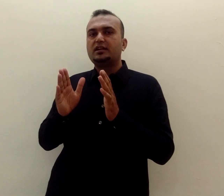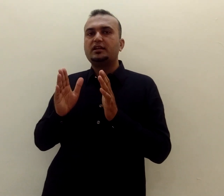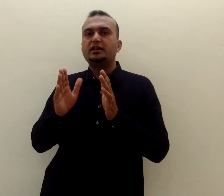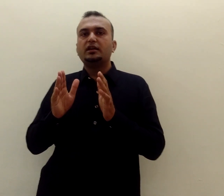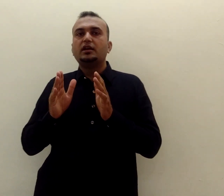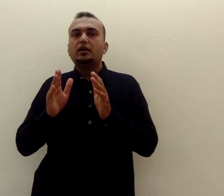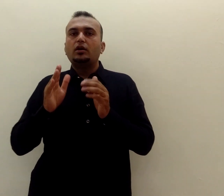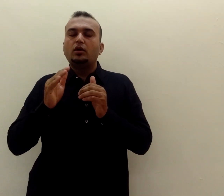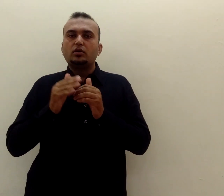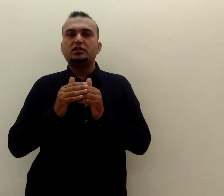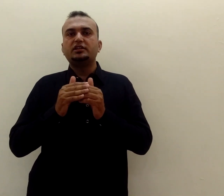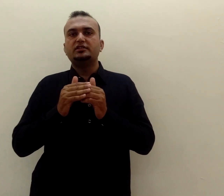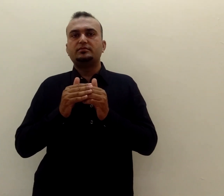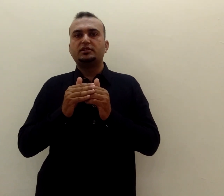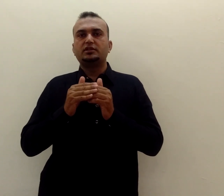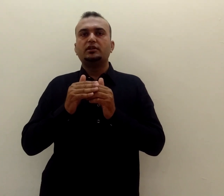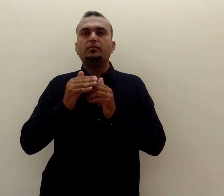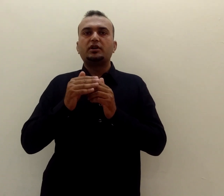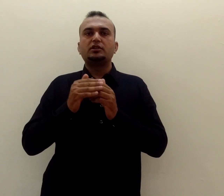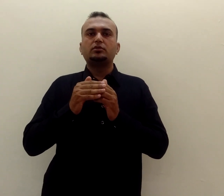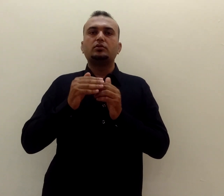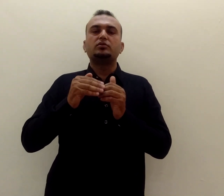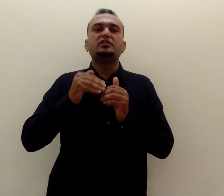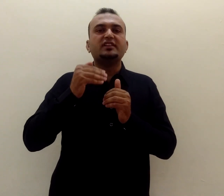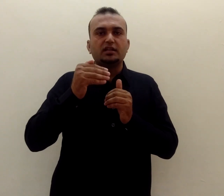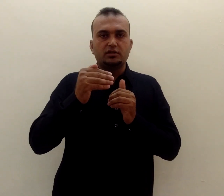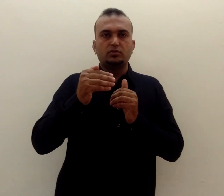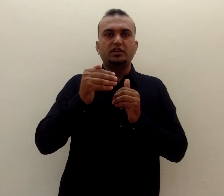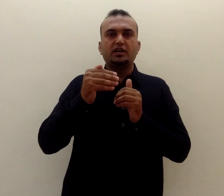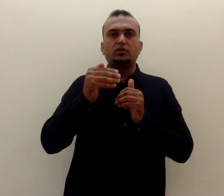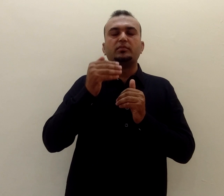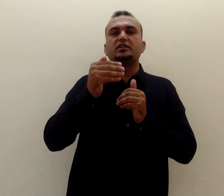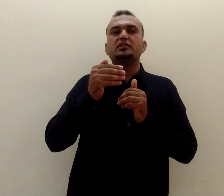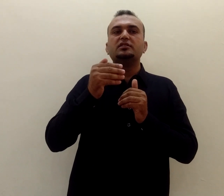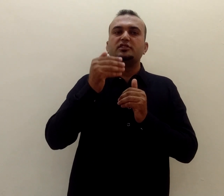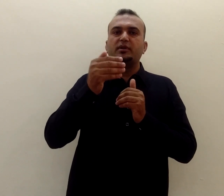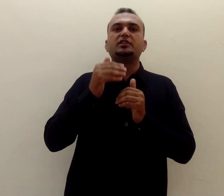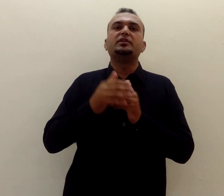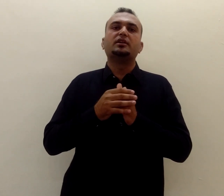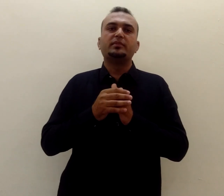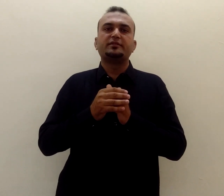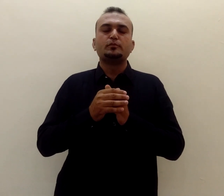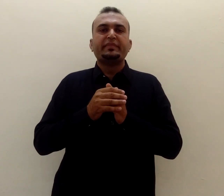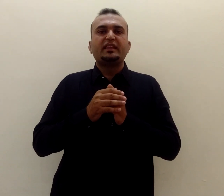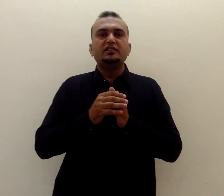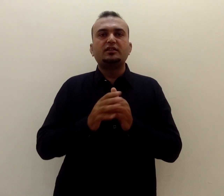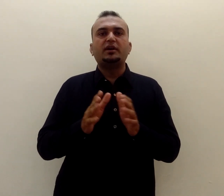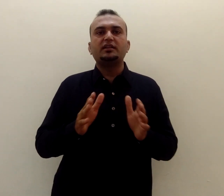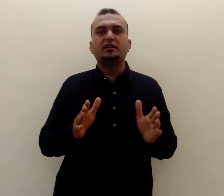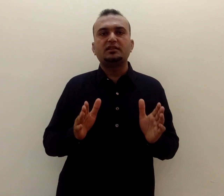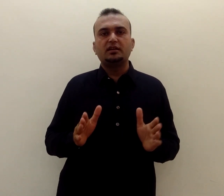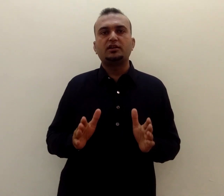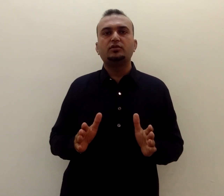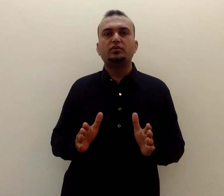ताला ने औरत की नस्बत मर्द को कुछ ज़्यादा शोर दिया और मर्द जज्बाती भी काम है। इसके बाद अल्लाह ताला के हुजूर